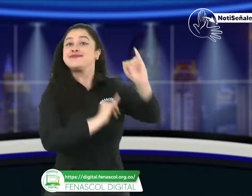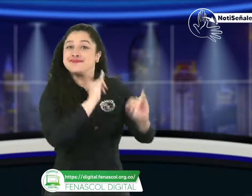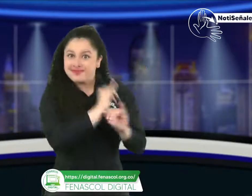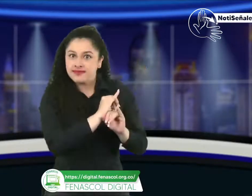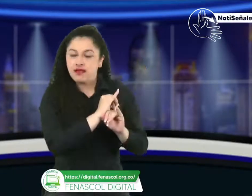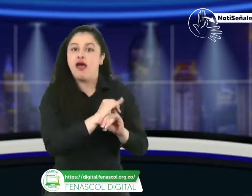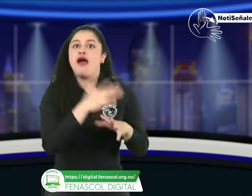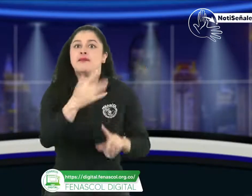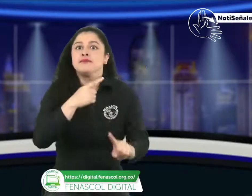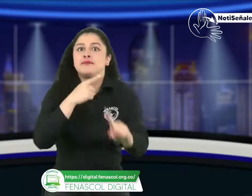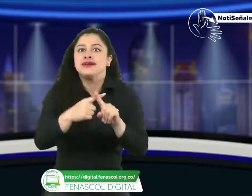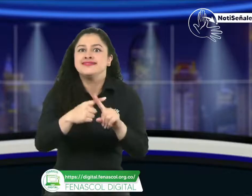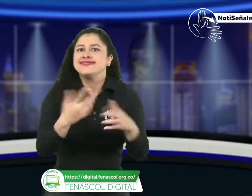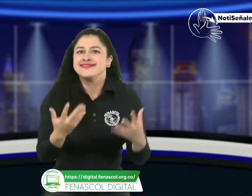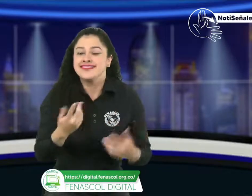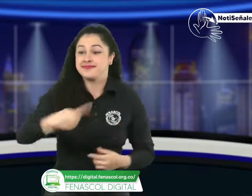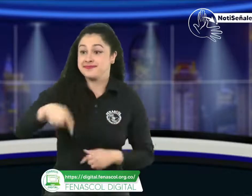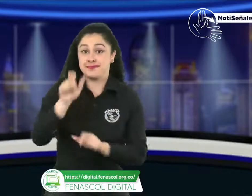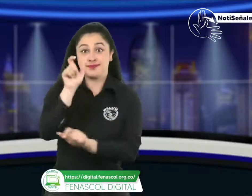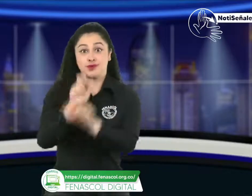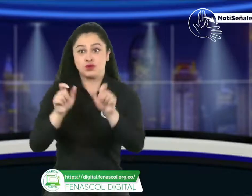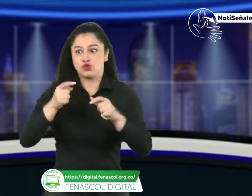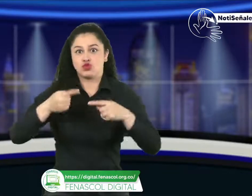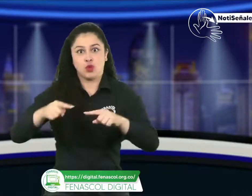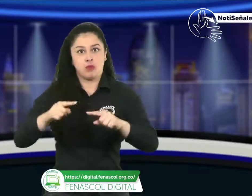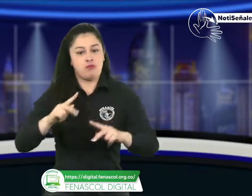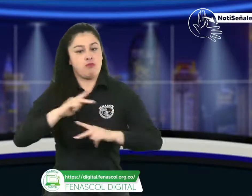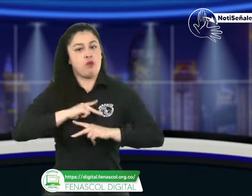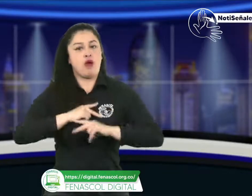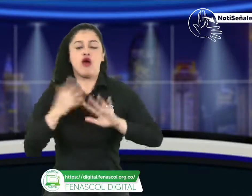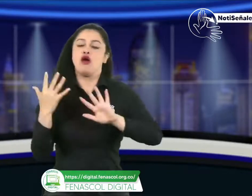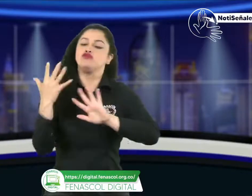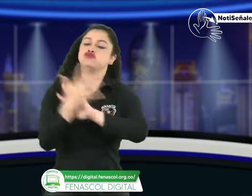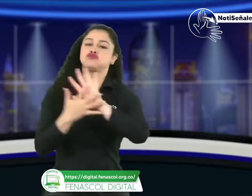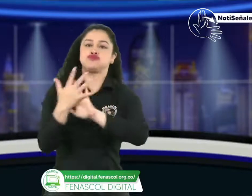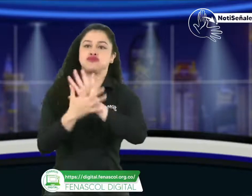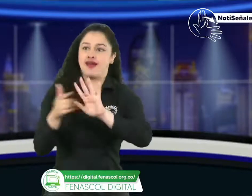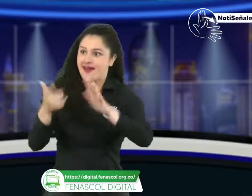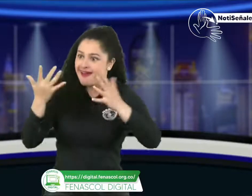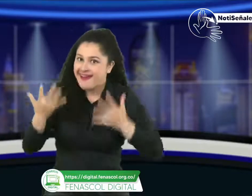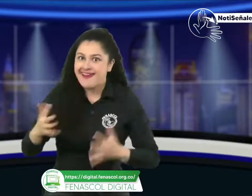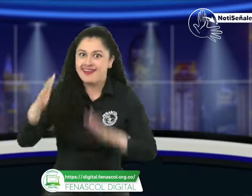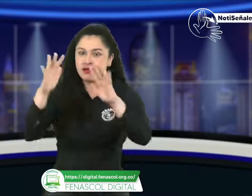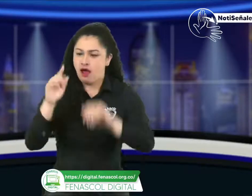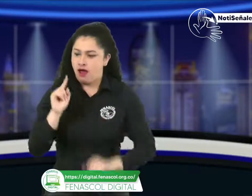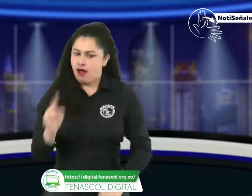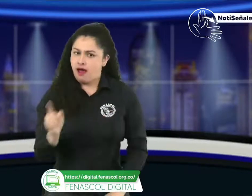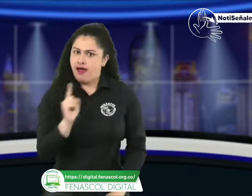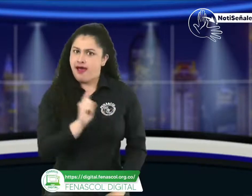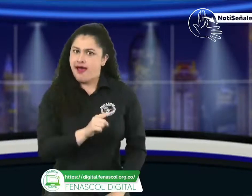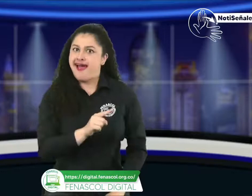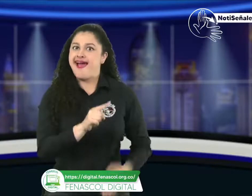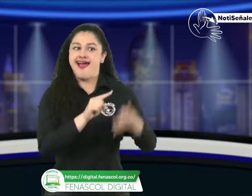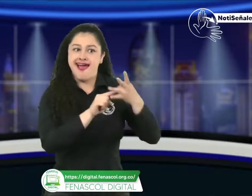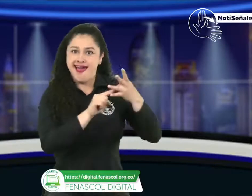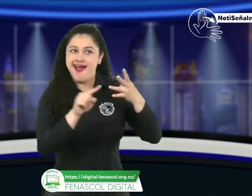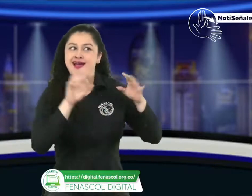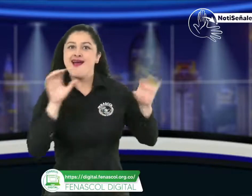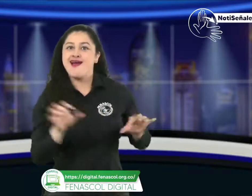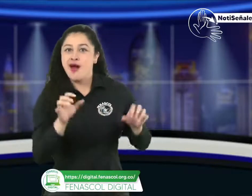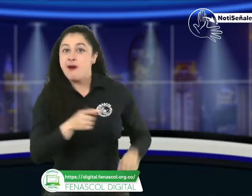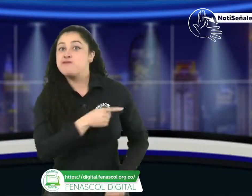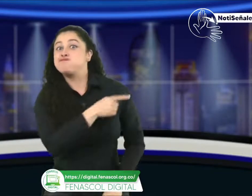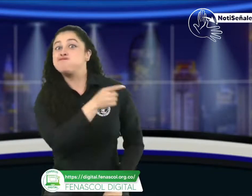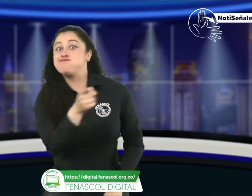se celebra la semana internacional de las personas sordas y además se celebra la lengua